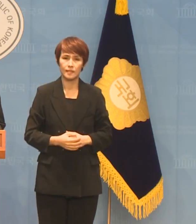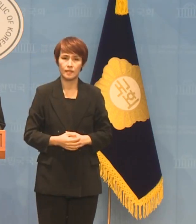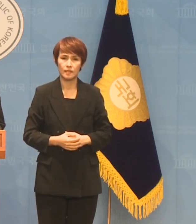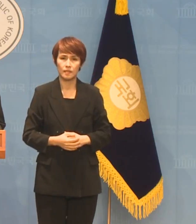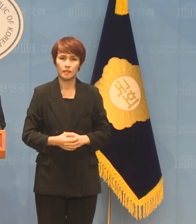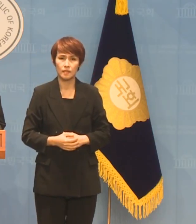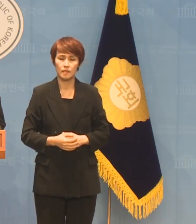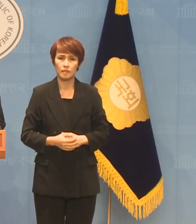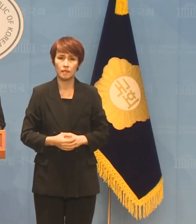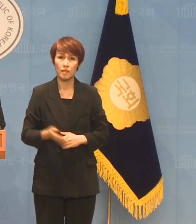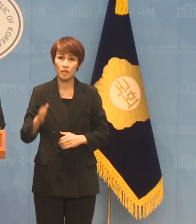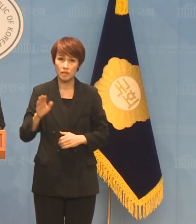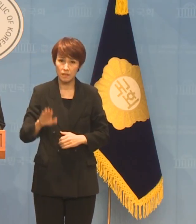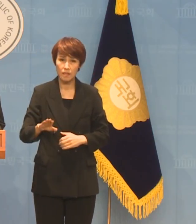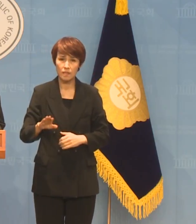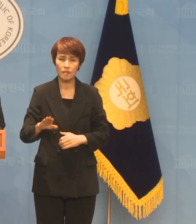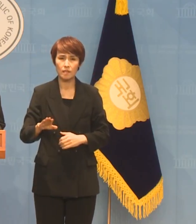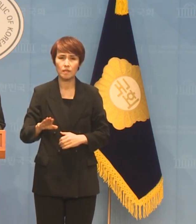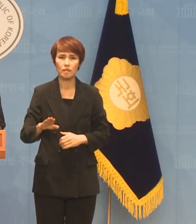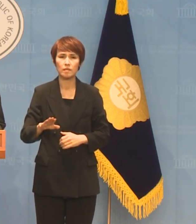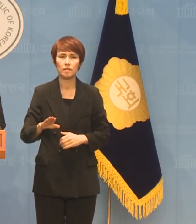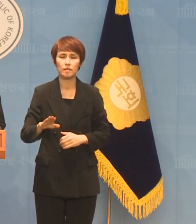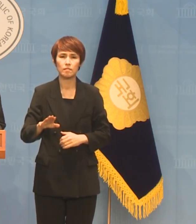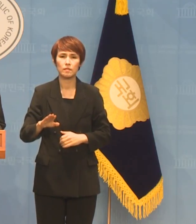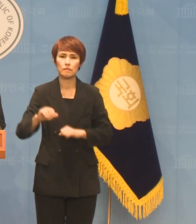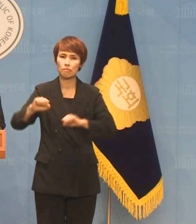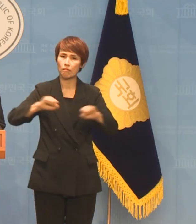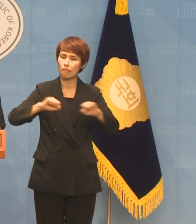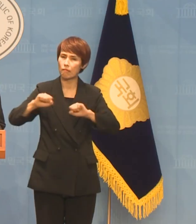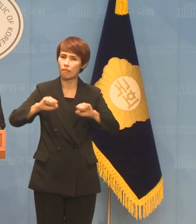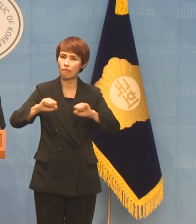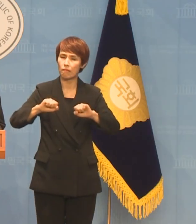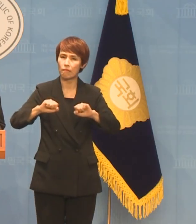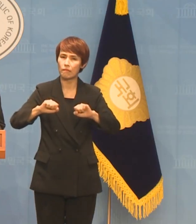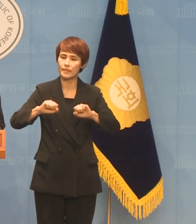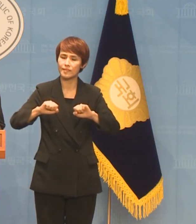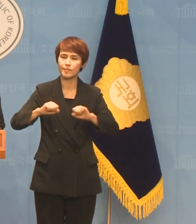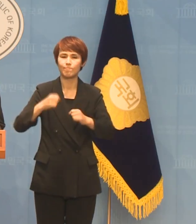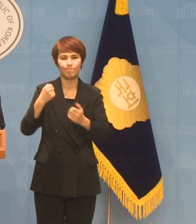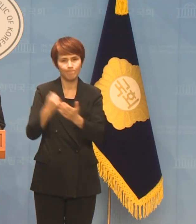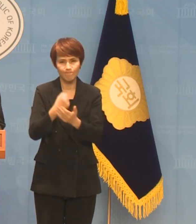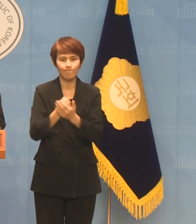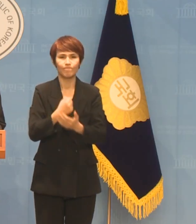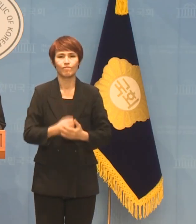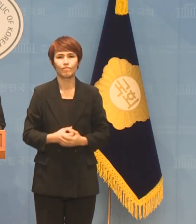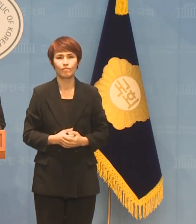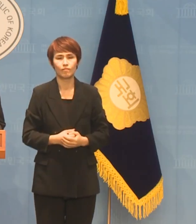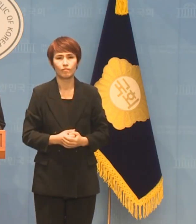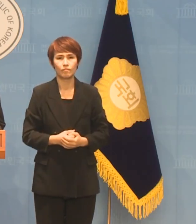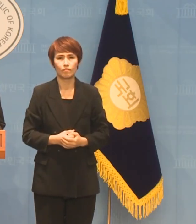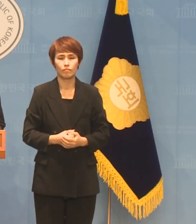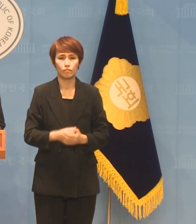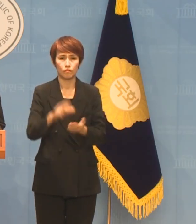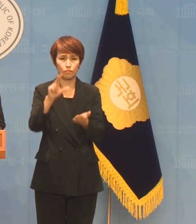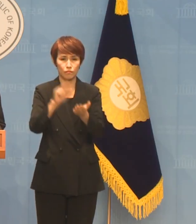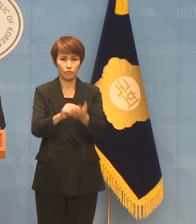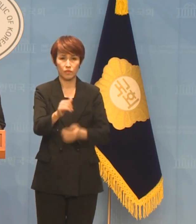그러나 지극히 부적절한 처사로 강한 유감을 표시합니다. 하자가